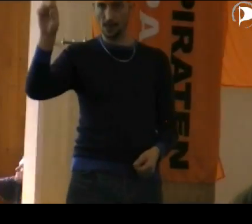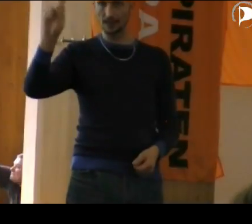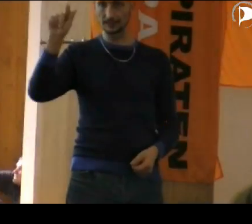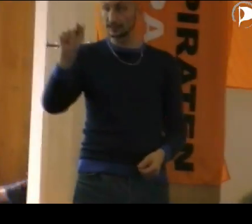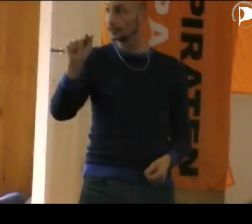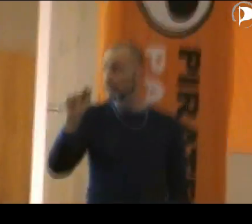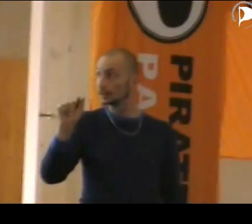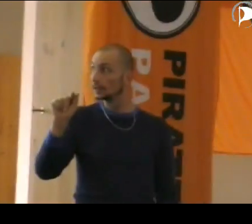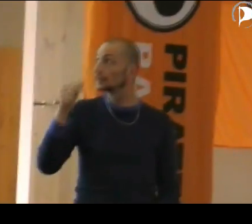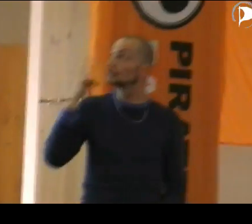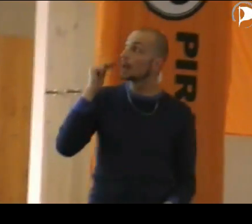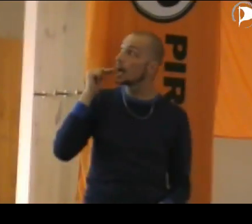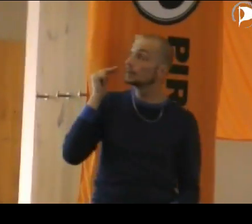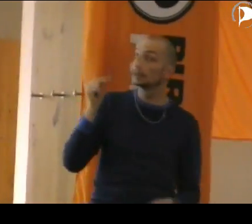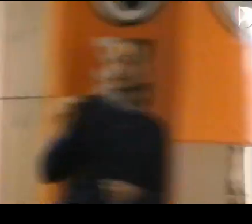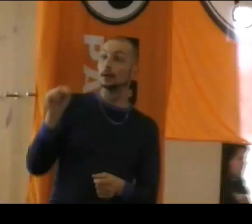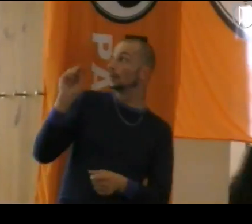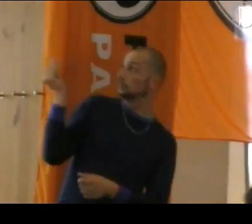kannst du